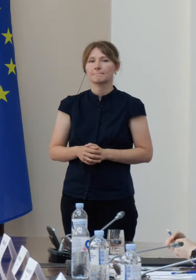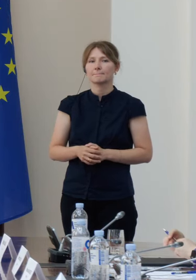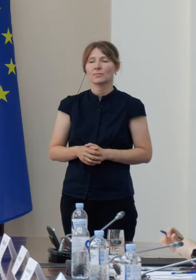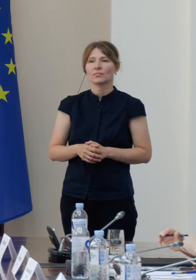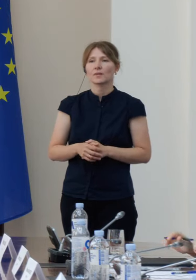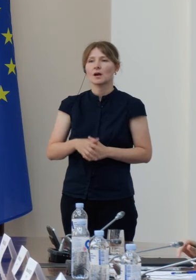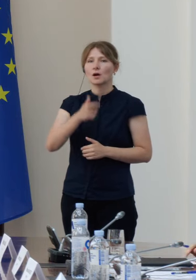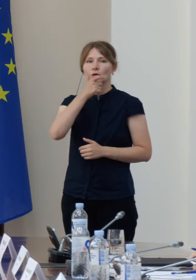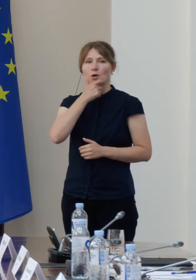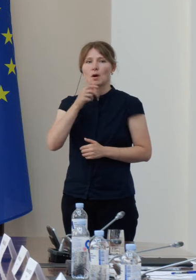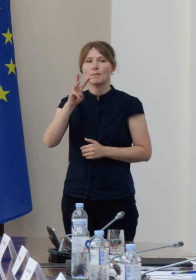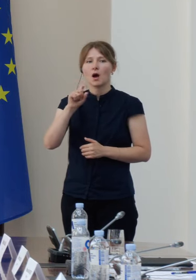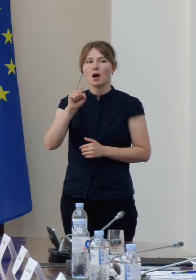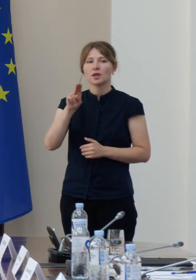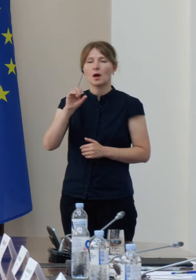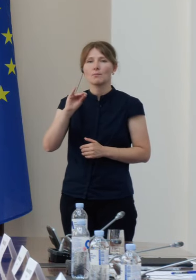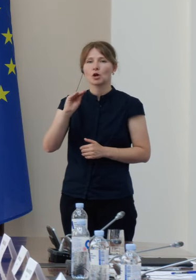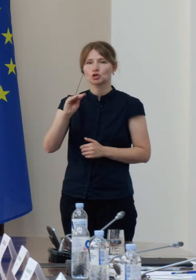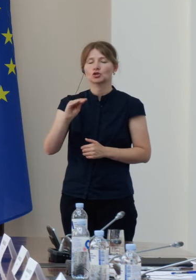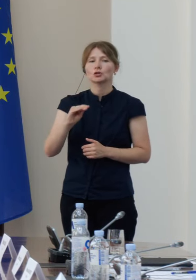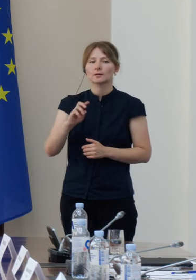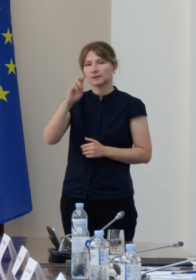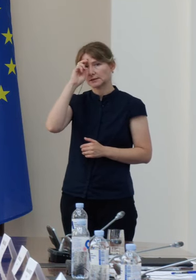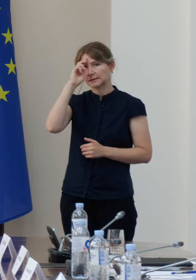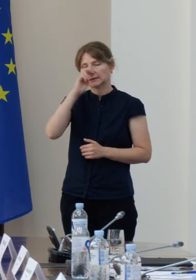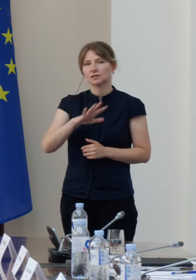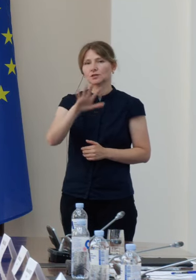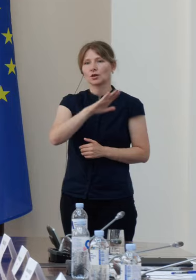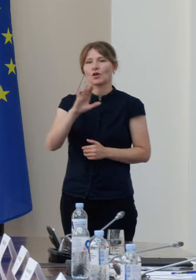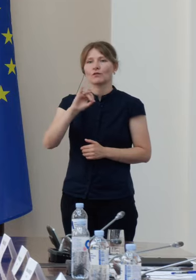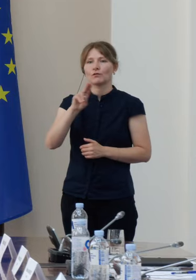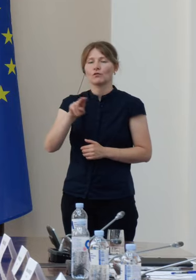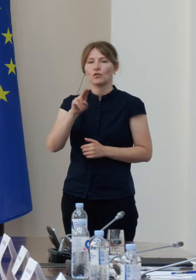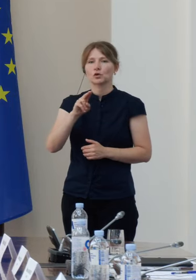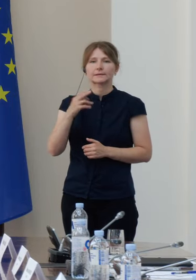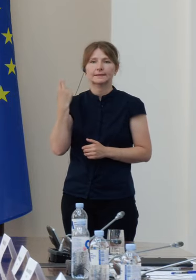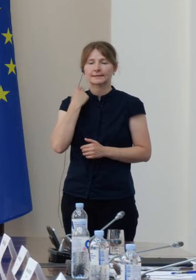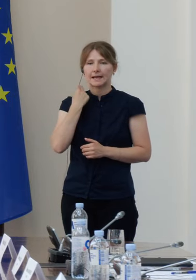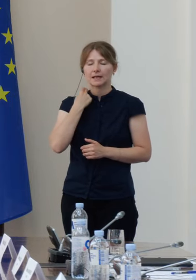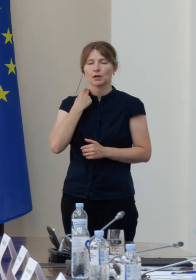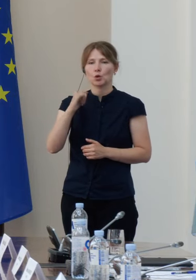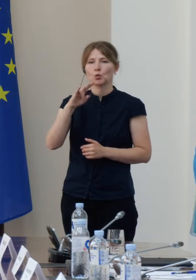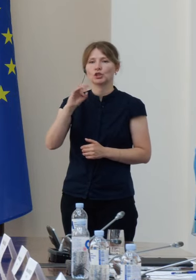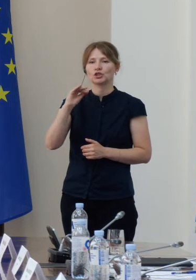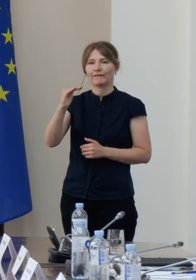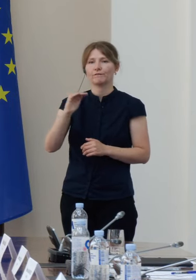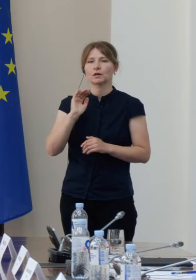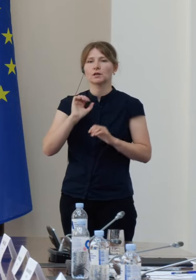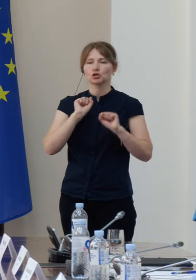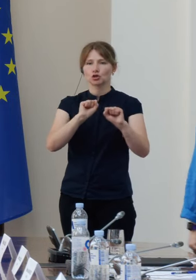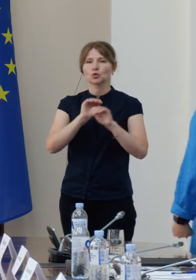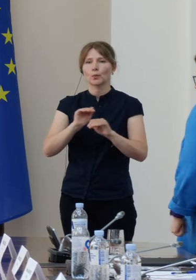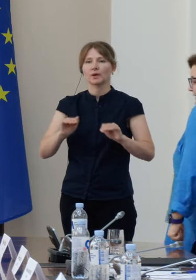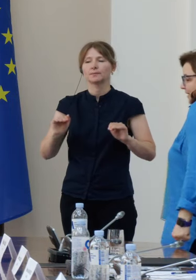O invităm pe doamna Maha Damaj, reprezentantă de țară a Fondului Națiunilor Unite pentru Copii, UNICEF.